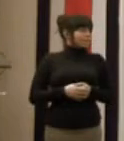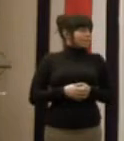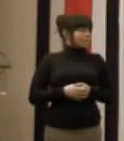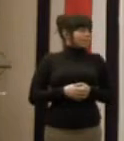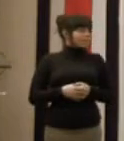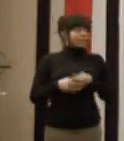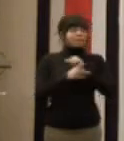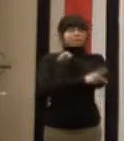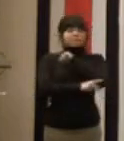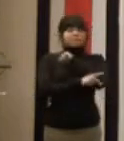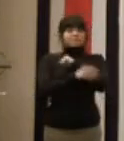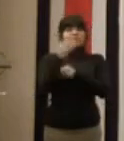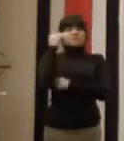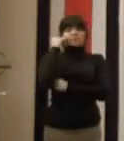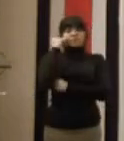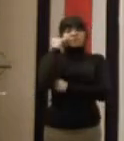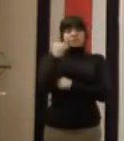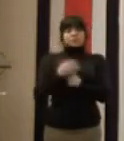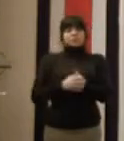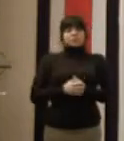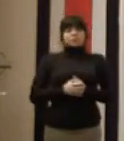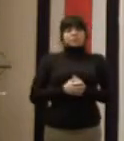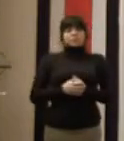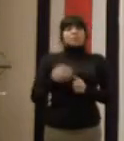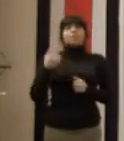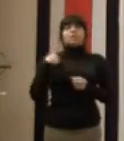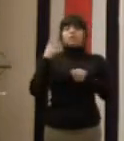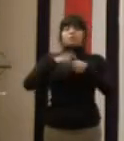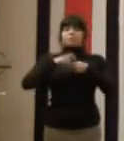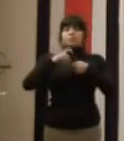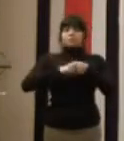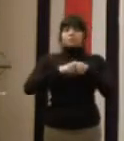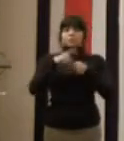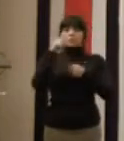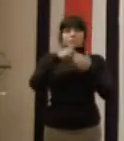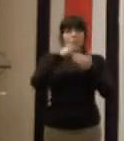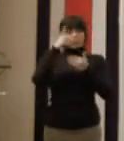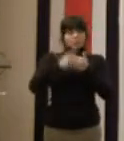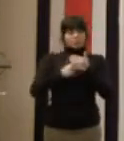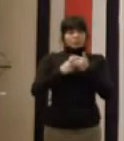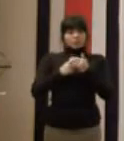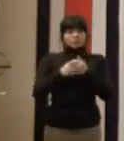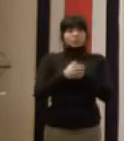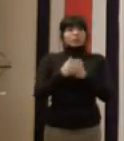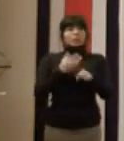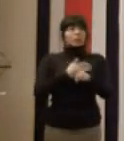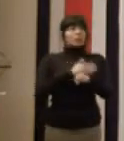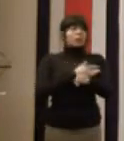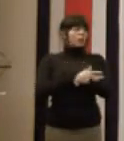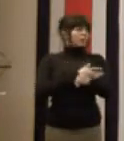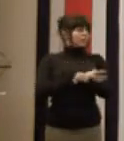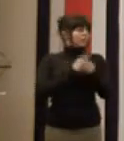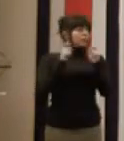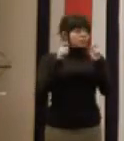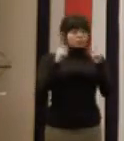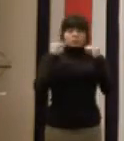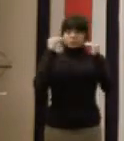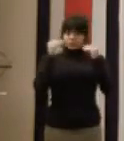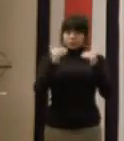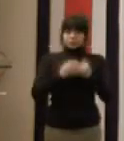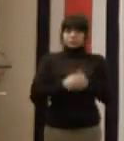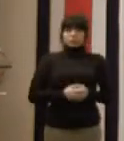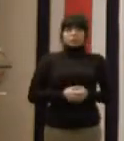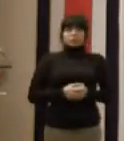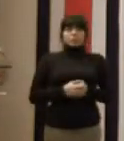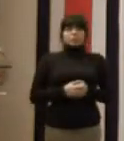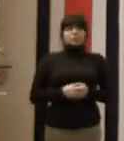El país sabe que hemos suscrito un programa de mejoramiento de la educación superior